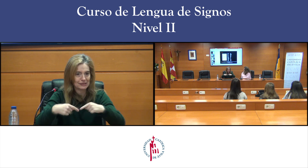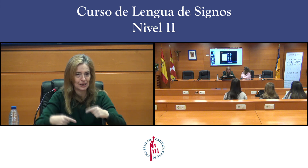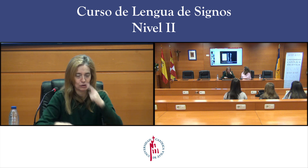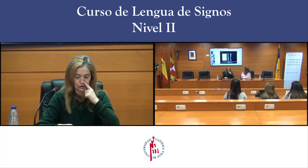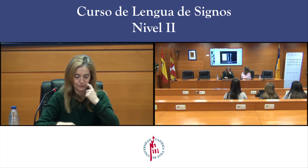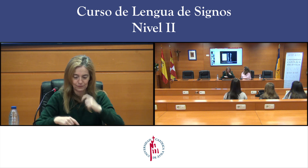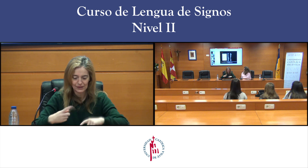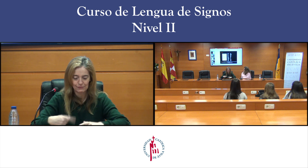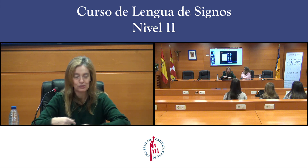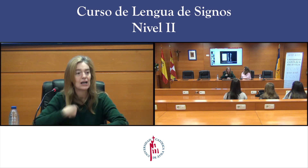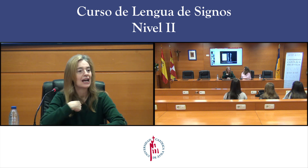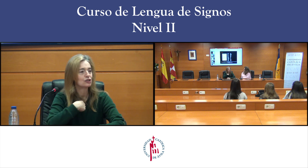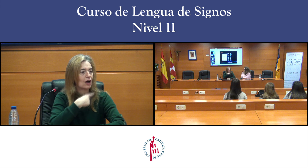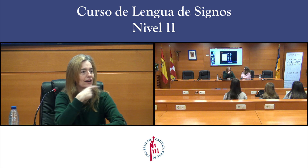Vamos a repasar